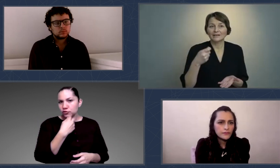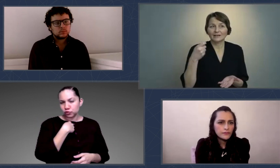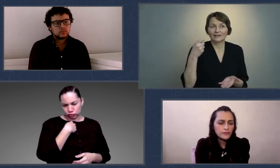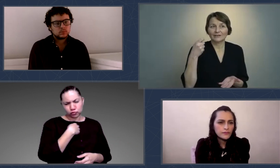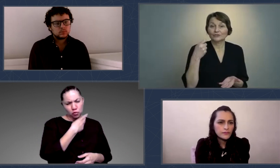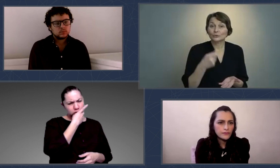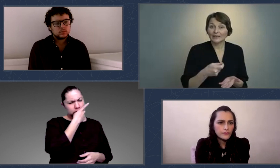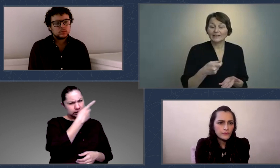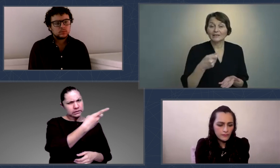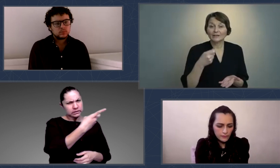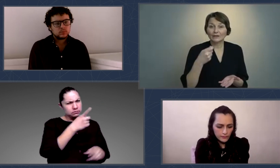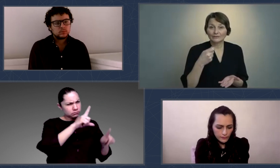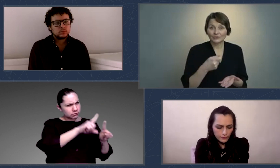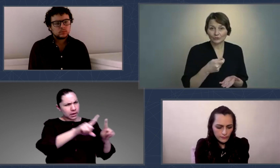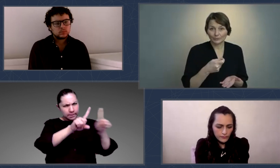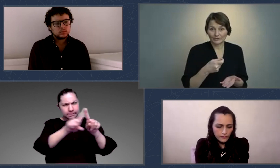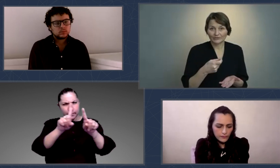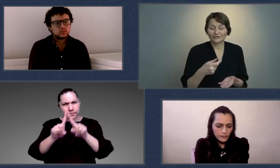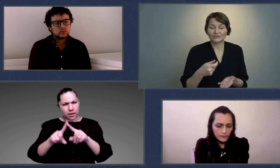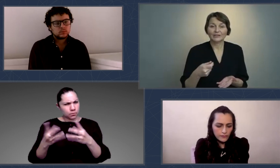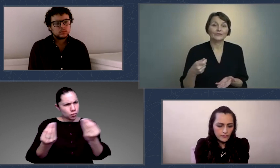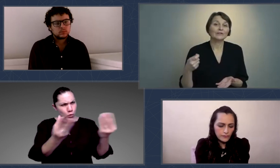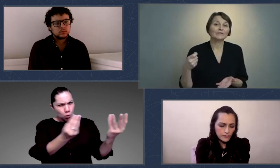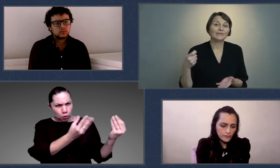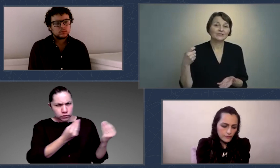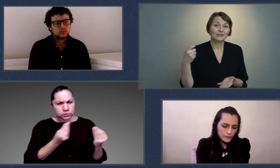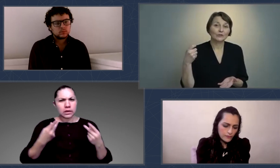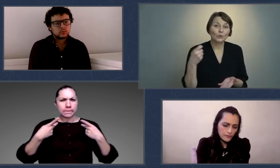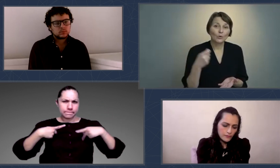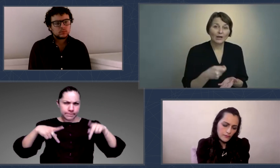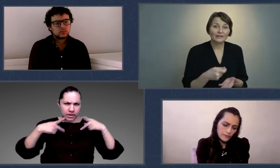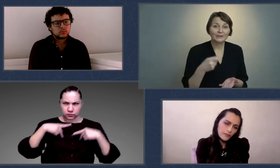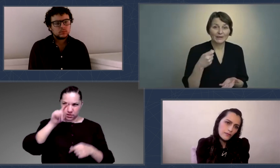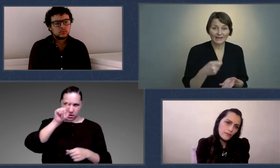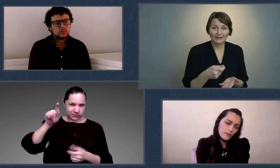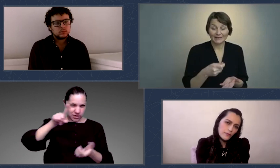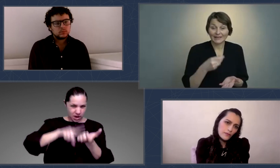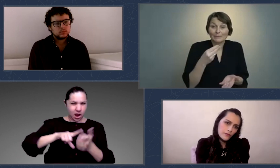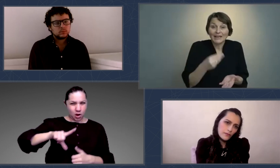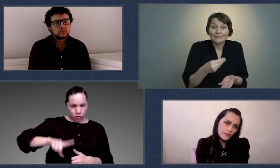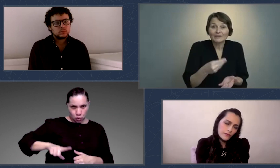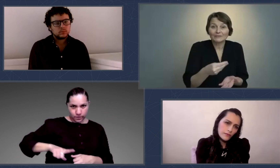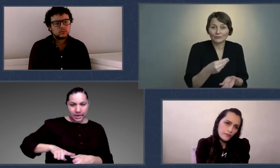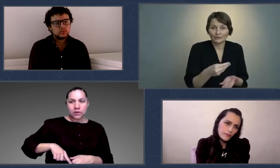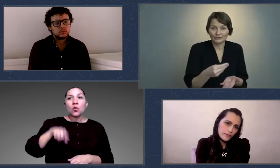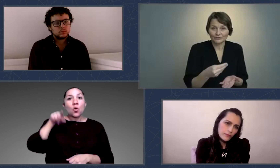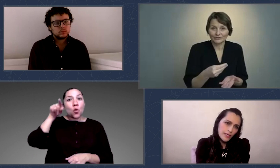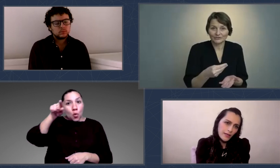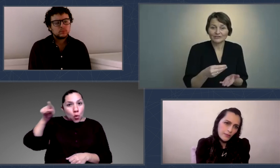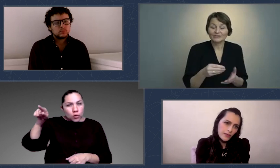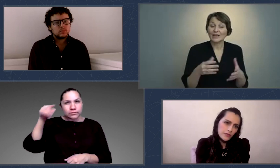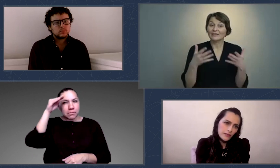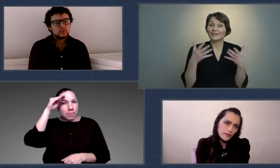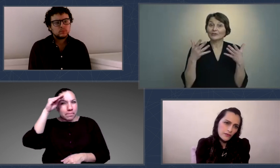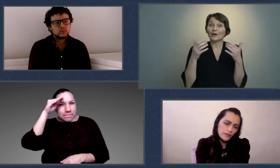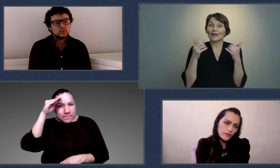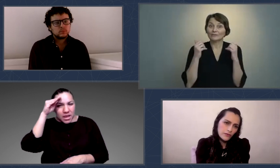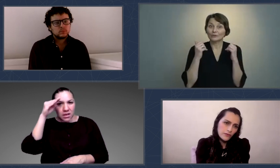a muchos negociadores en el gobierno es que si ustedes invierten en